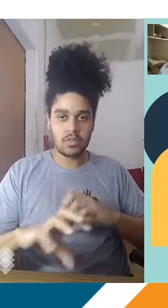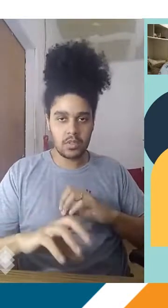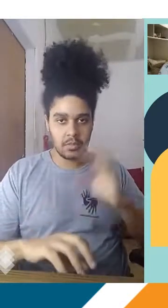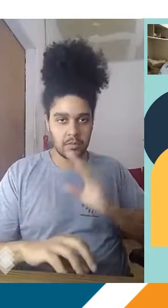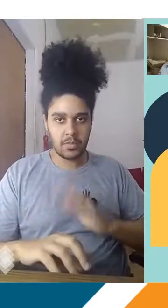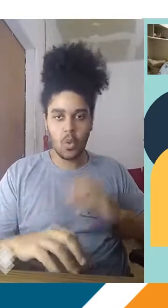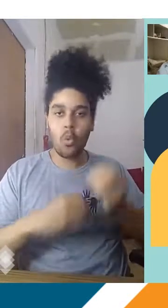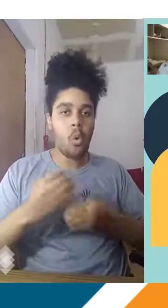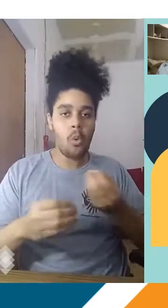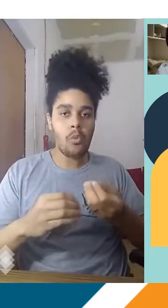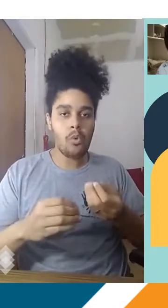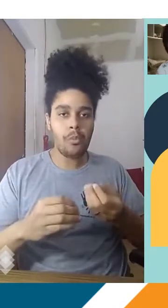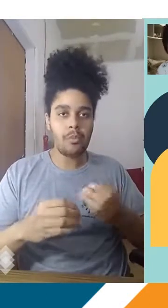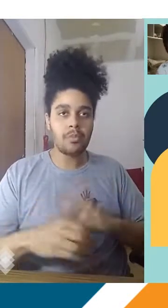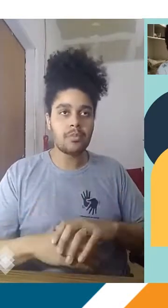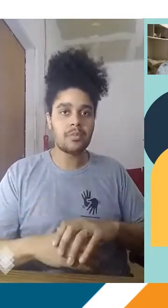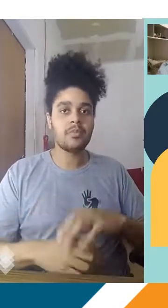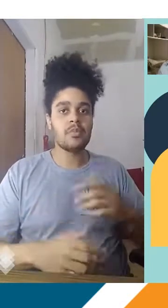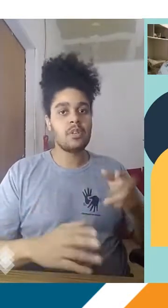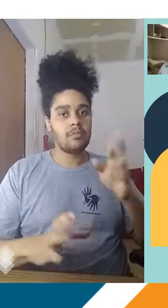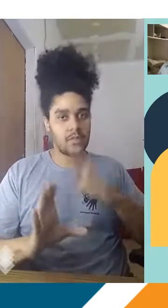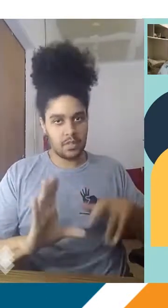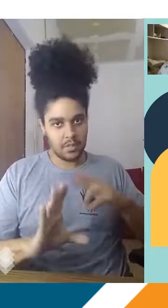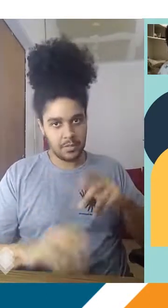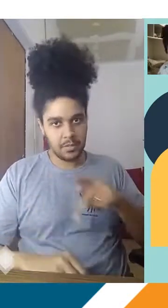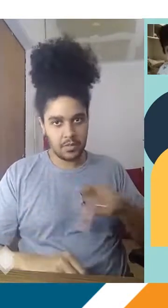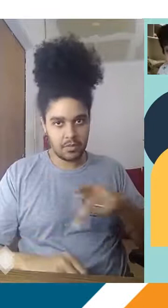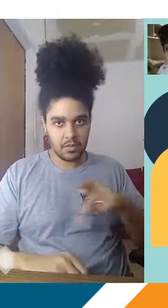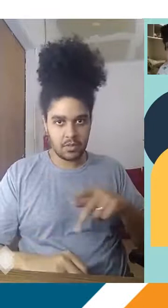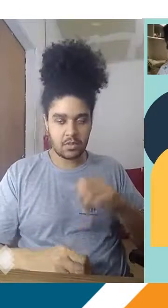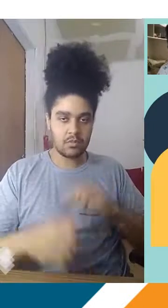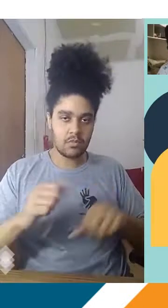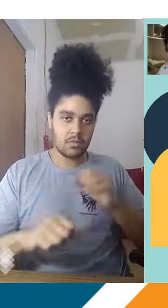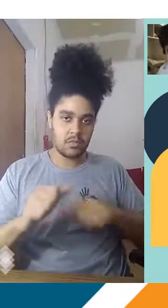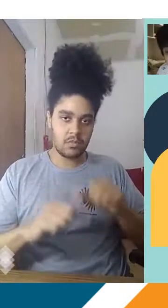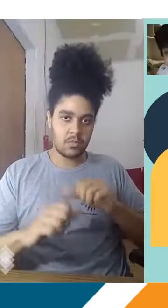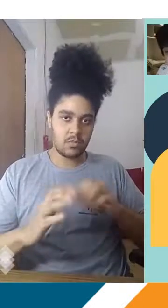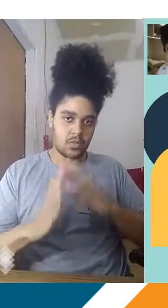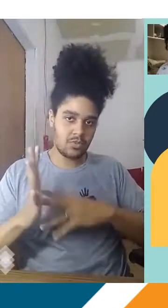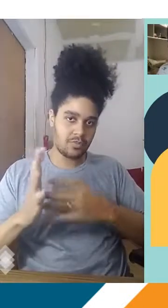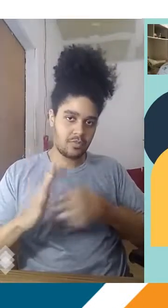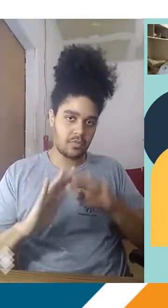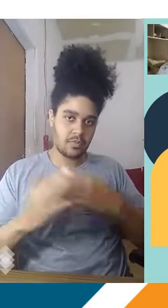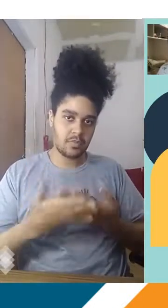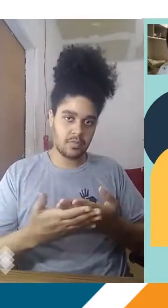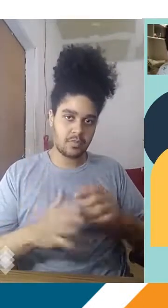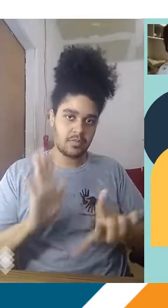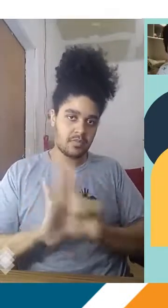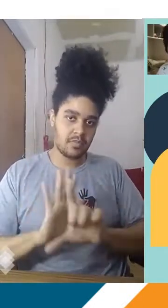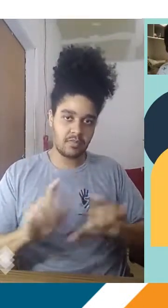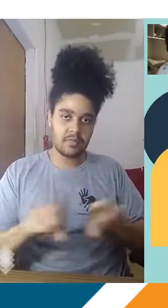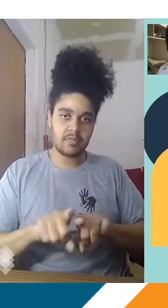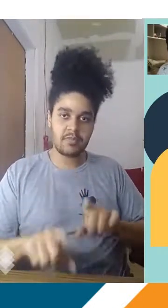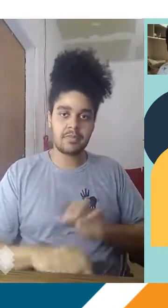esse objetivo. E como isso vai ser possível? Vai ser possível reciclando professores, alterando os currículos escolares, repensando